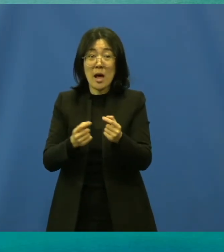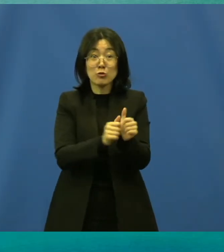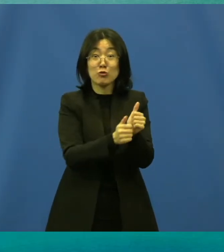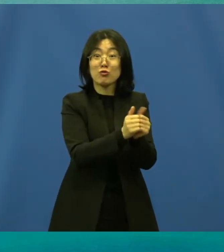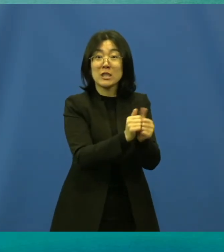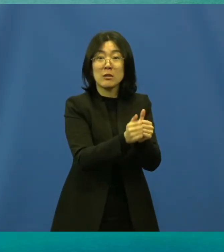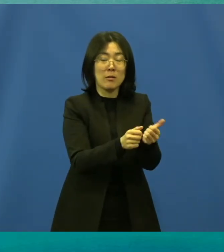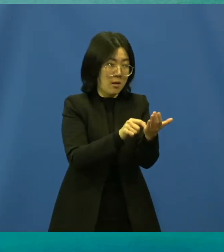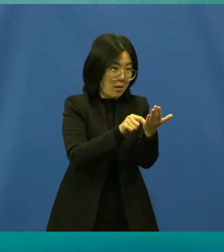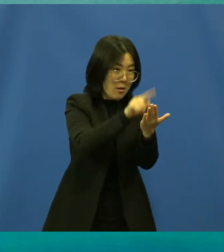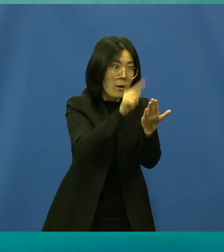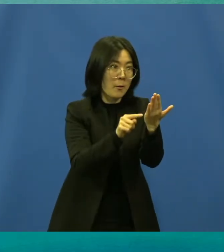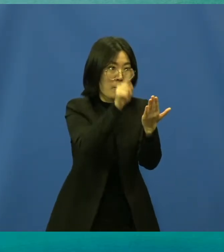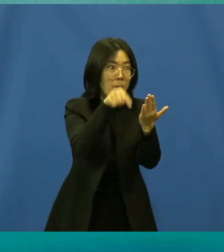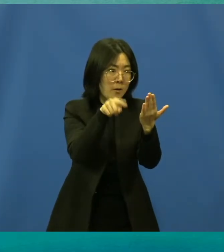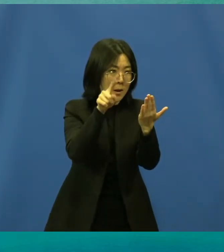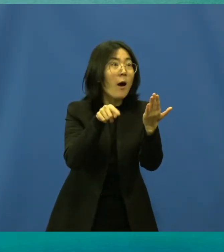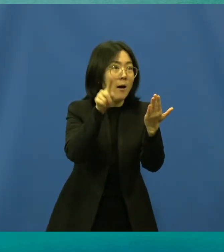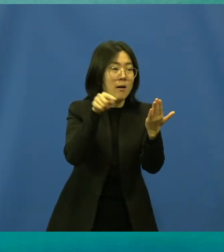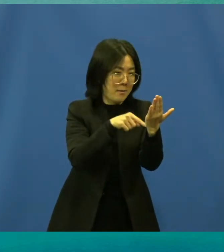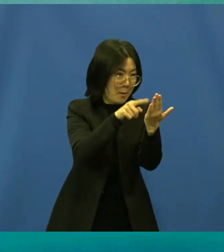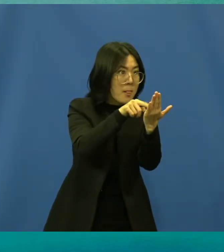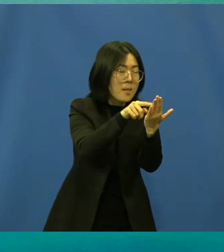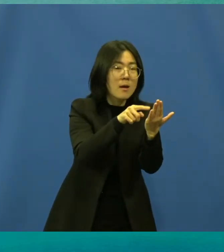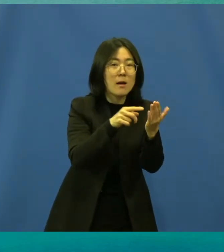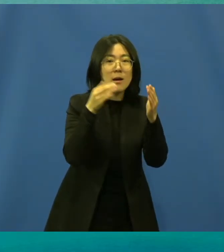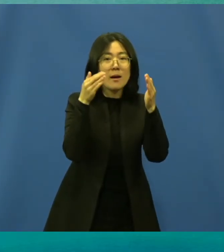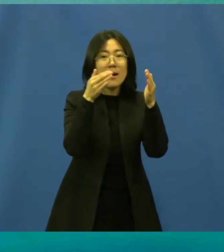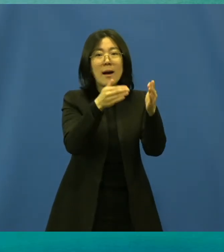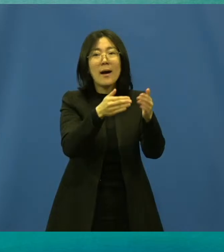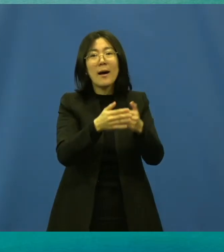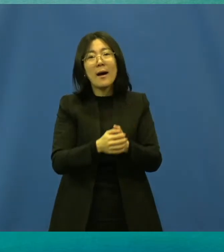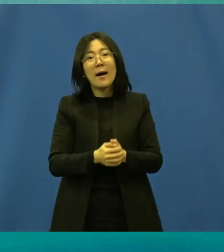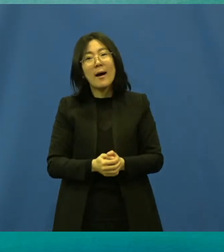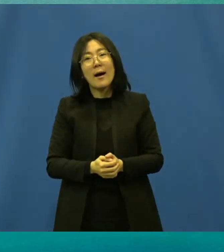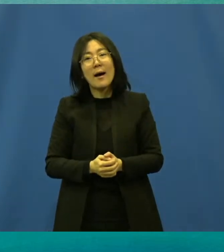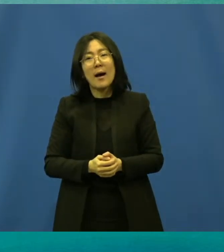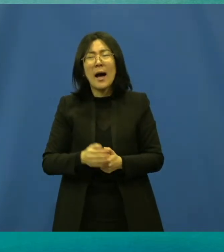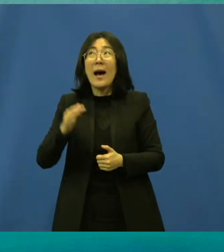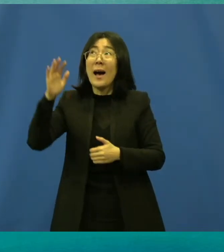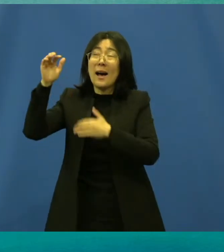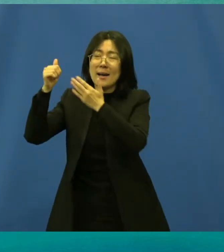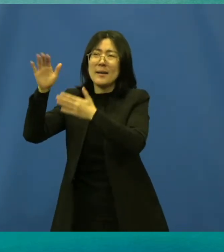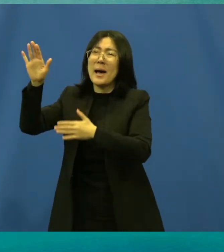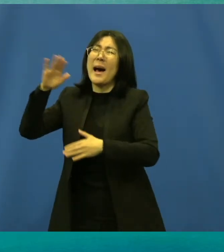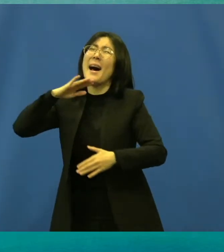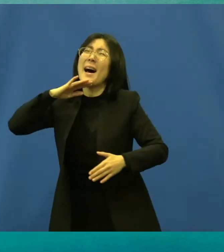낫다고 생각합니다. 기도는 언제나 우선순위에 밀려버립니다.